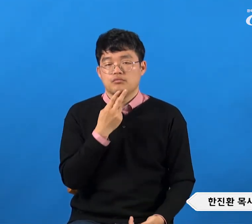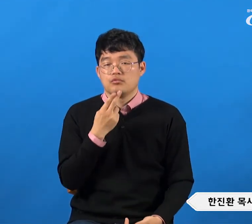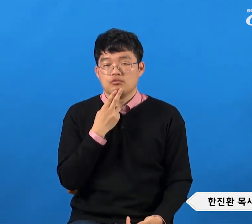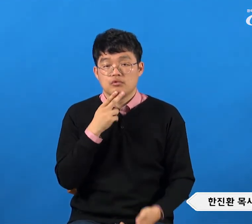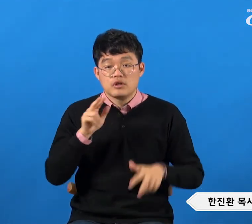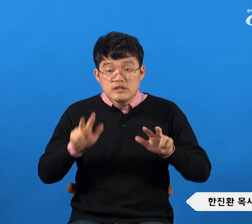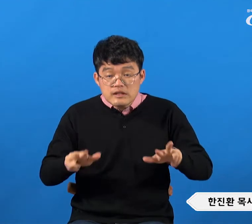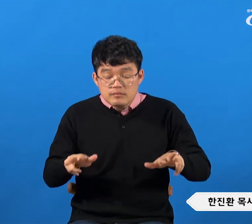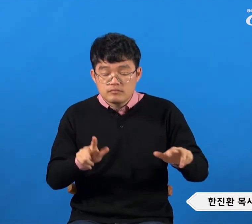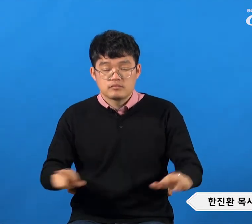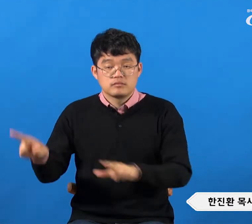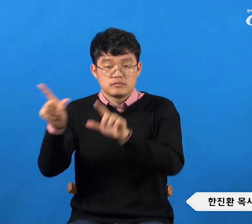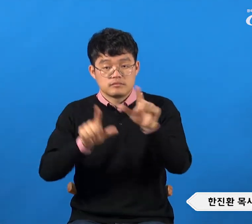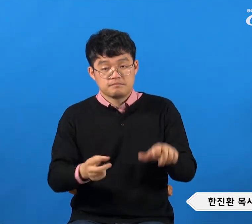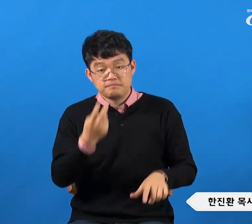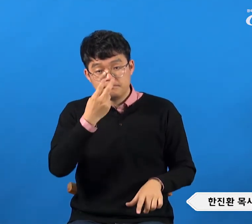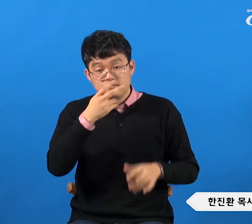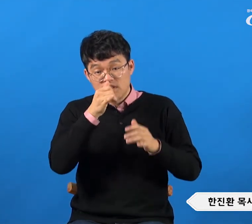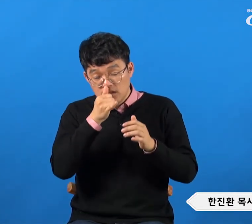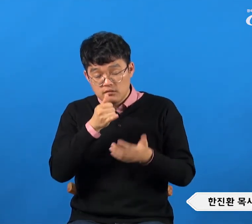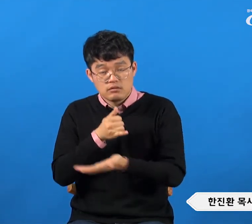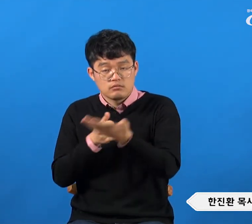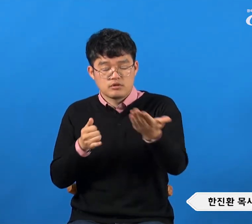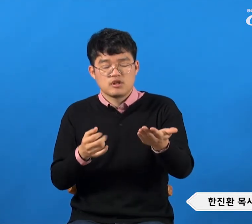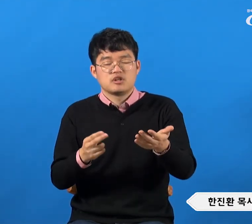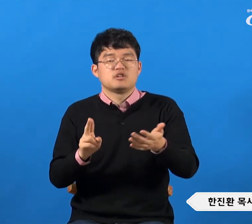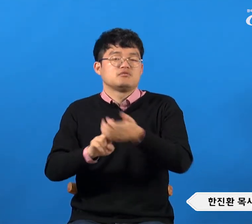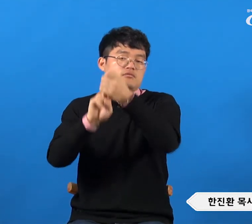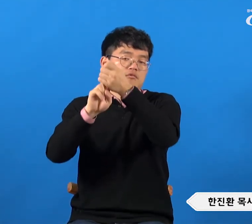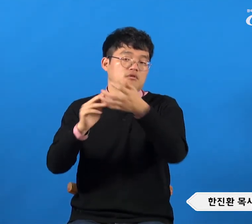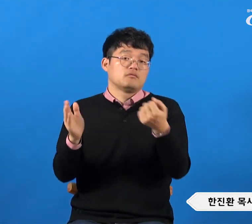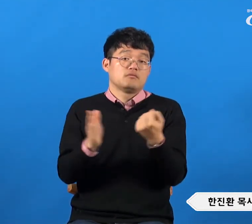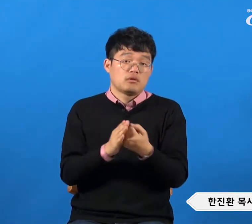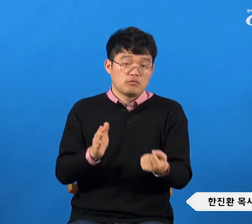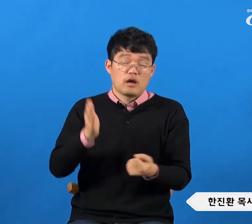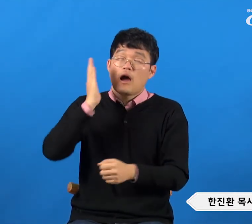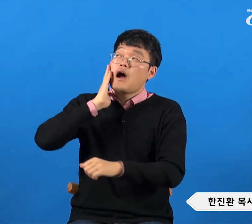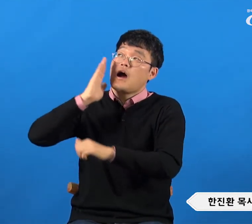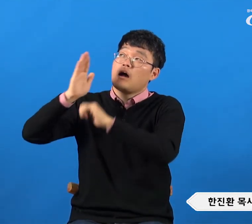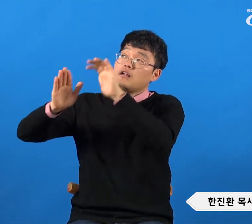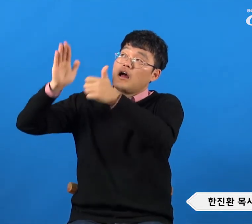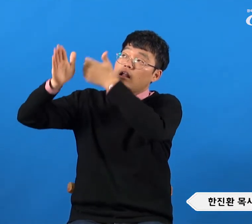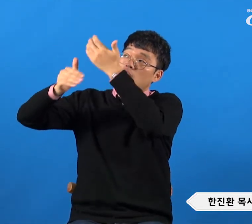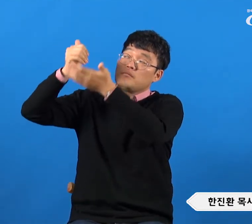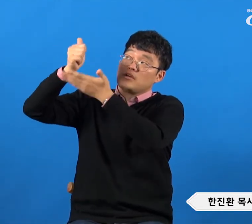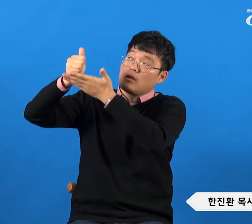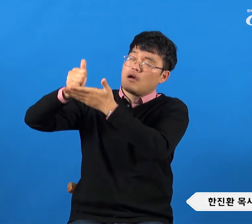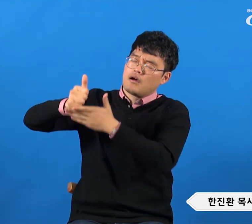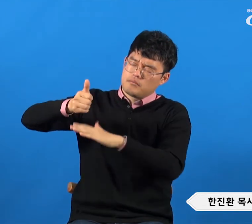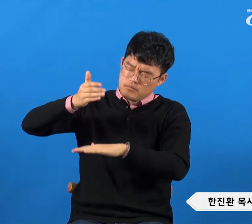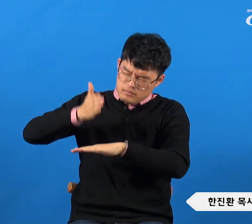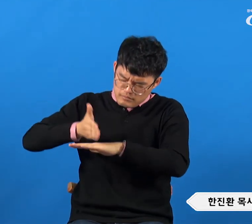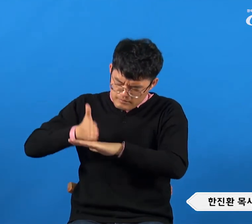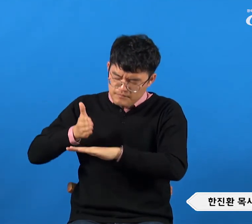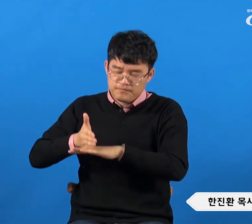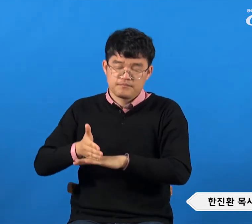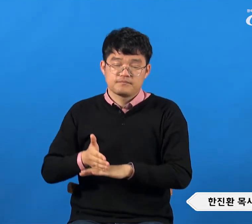보면 기적입니다. 그래서 위에 계신 하나님께 마음껏 감사할 수 있어야 됩니다.